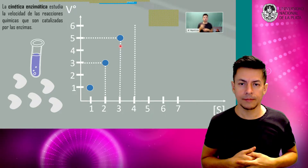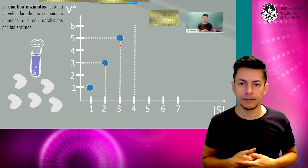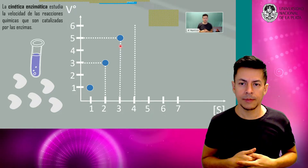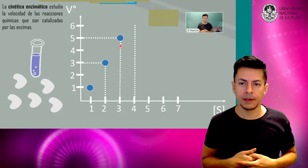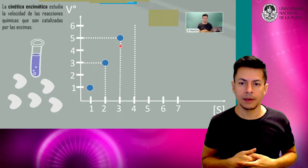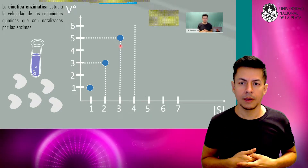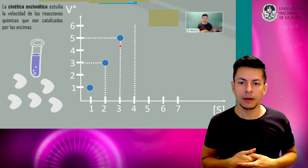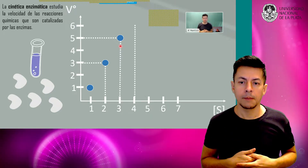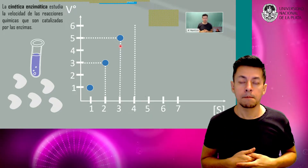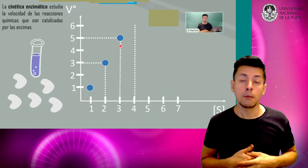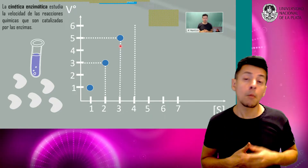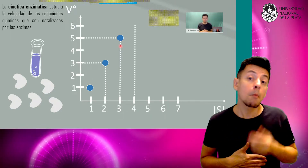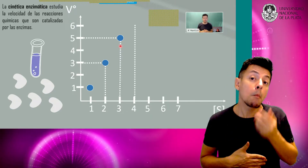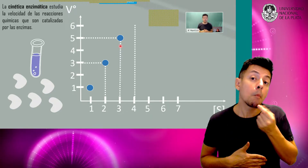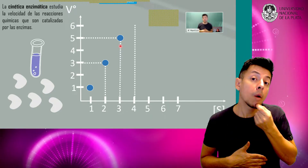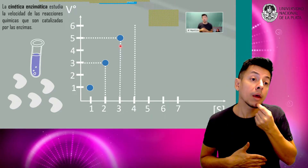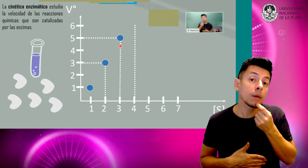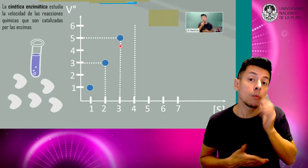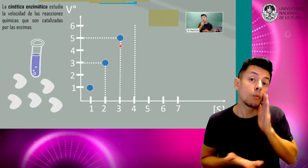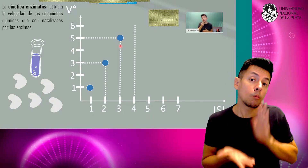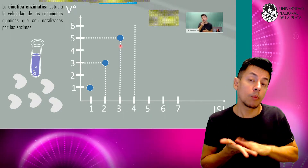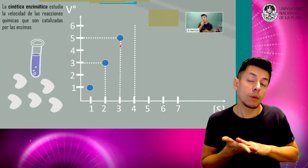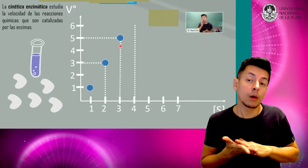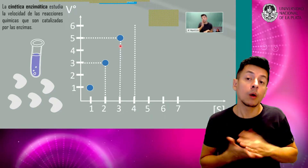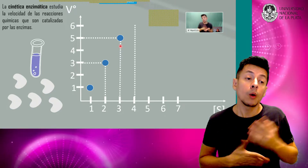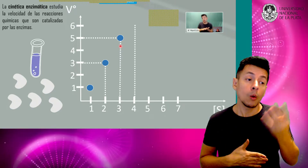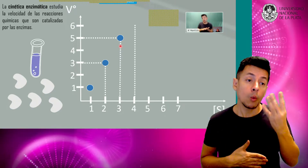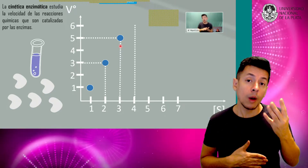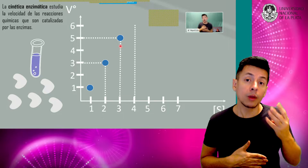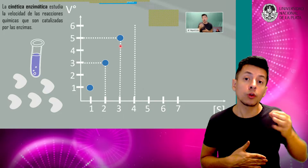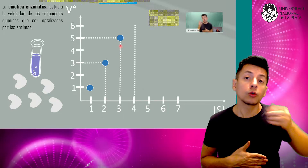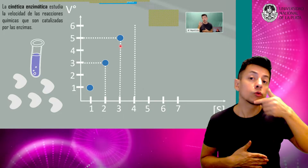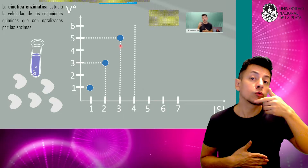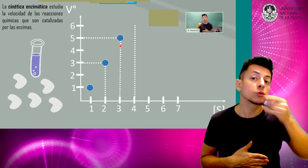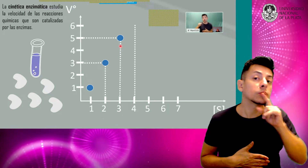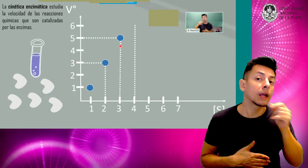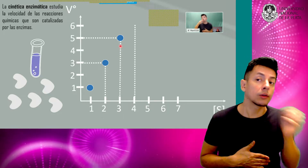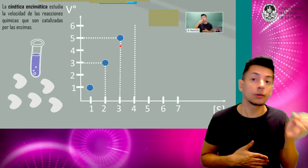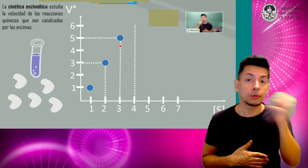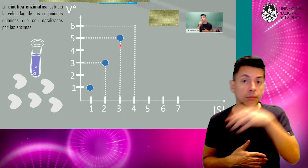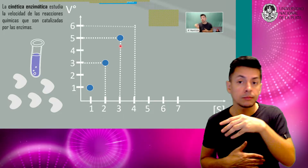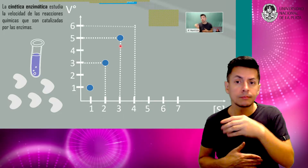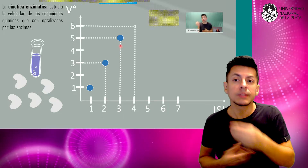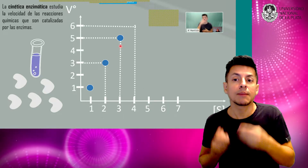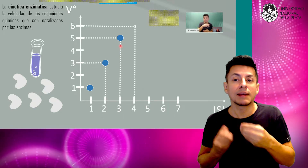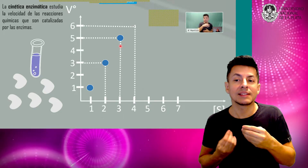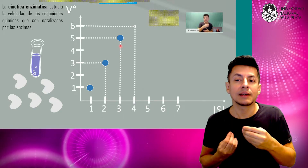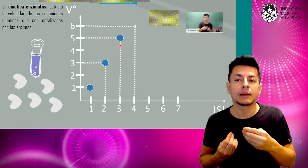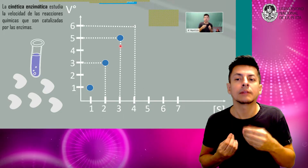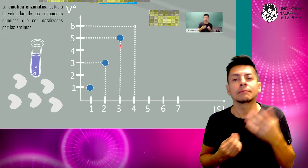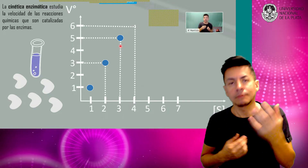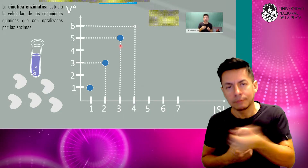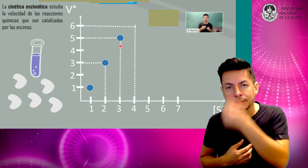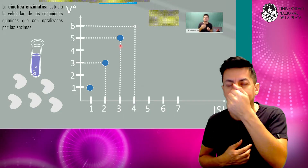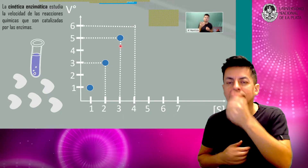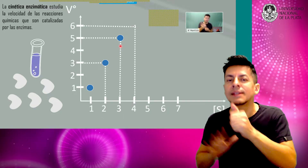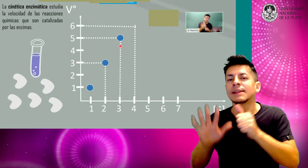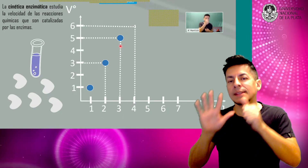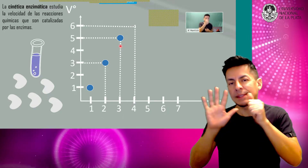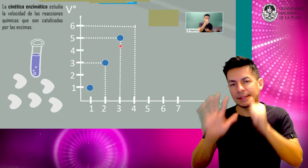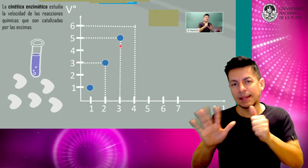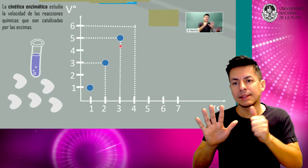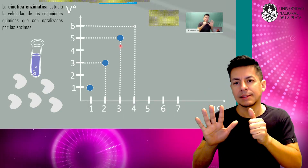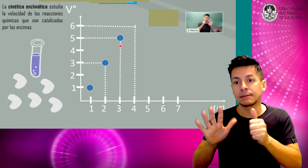¿Qué pasa si agrego 4 moléculas de sustrato al tubo ahora? Bueno, otra vez obtenemos 6 moléculas aumenta